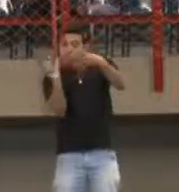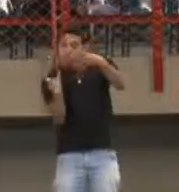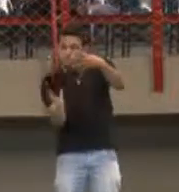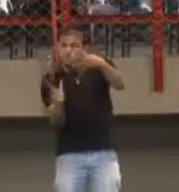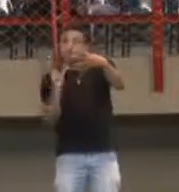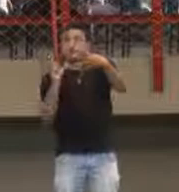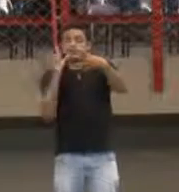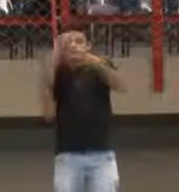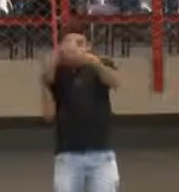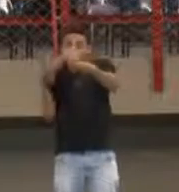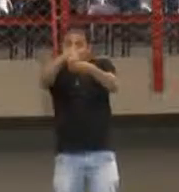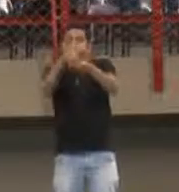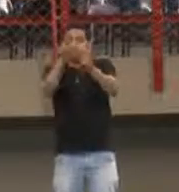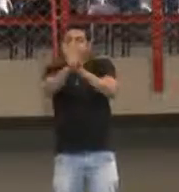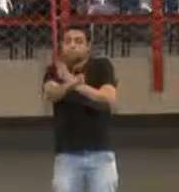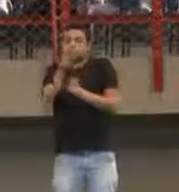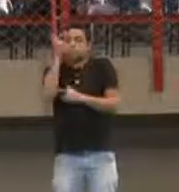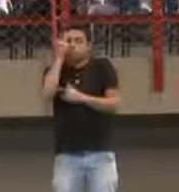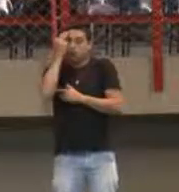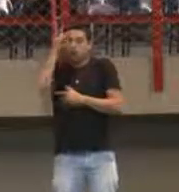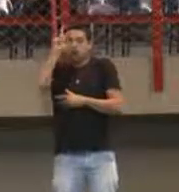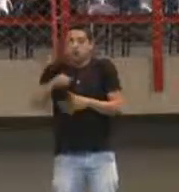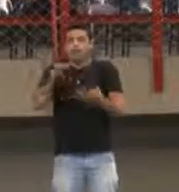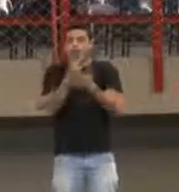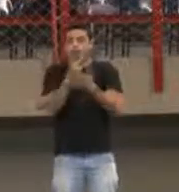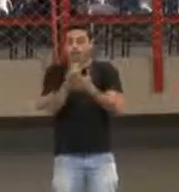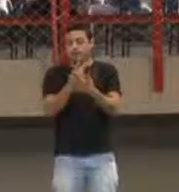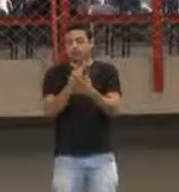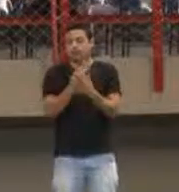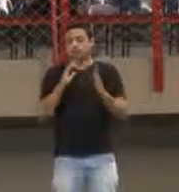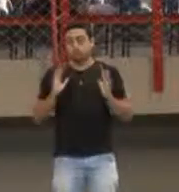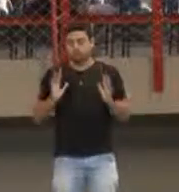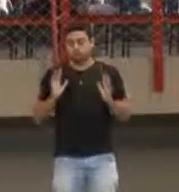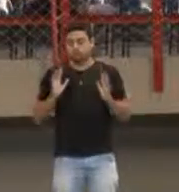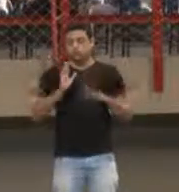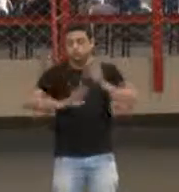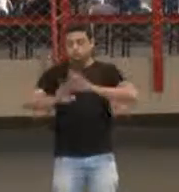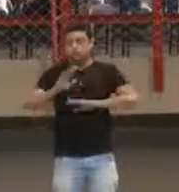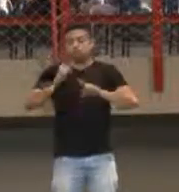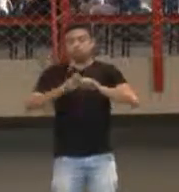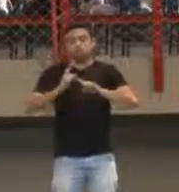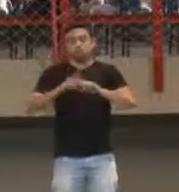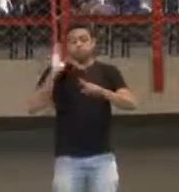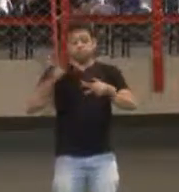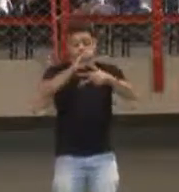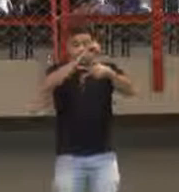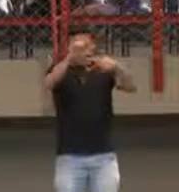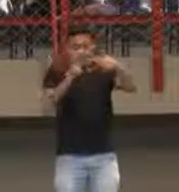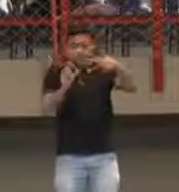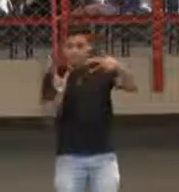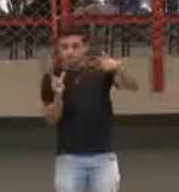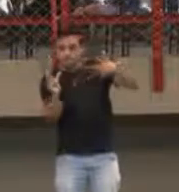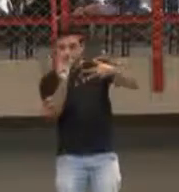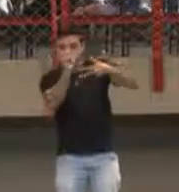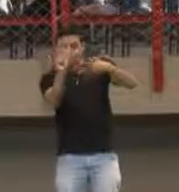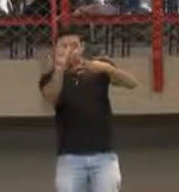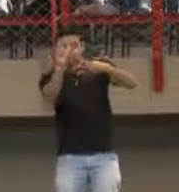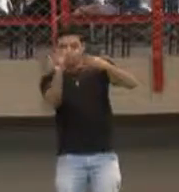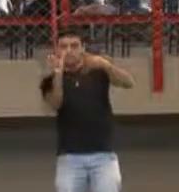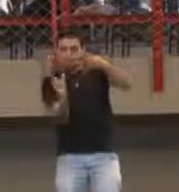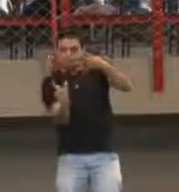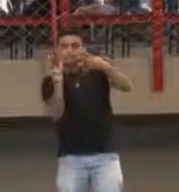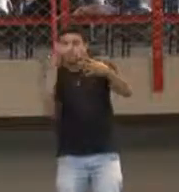quando aparecem, normalmente são opções erradas. No Enem, normalmente ele evita. Ele